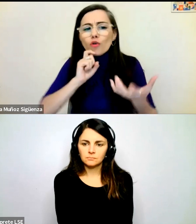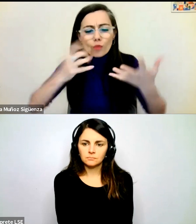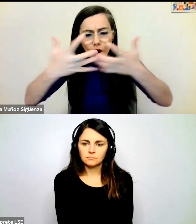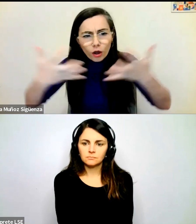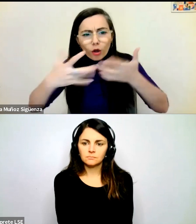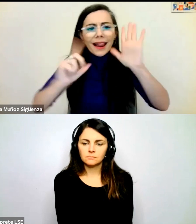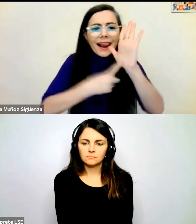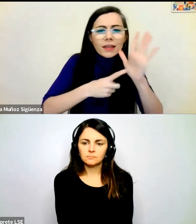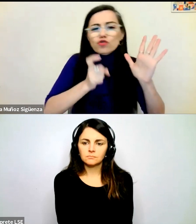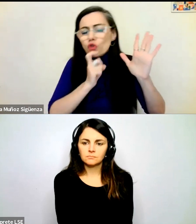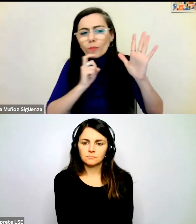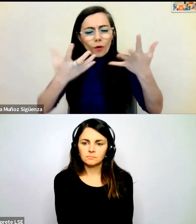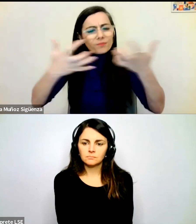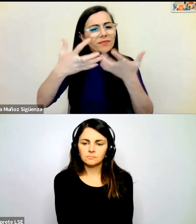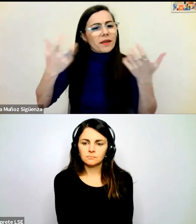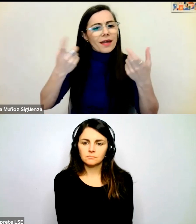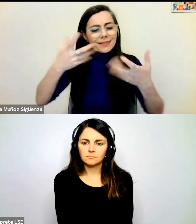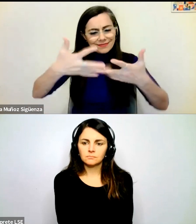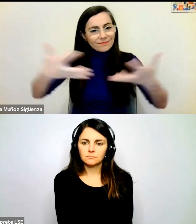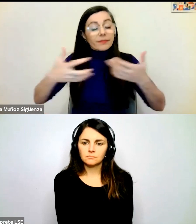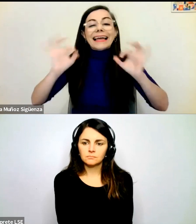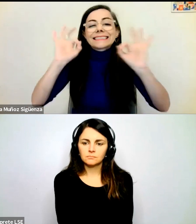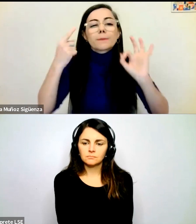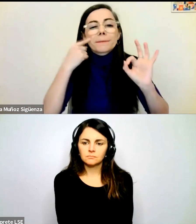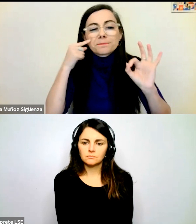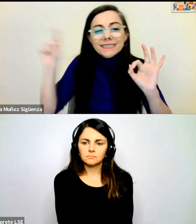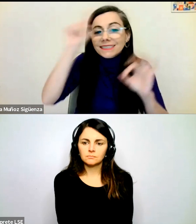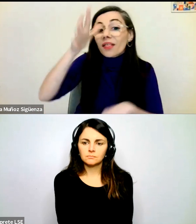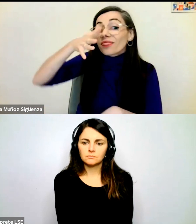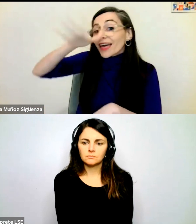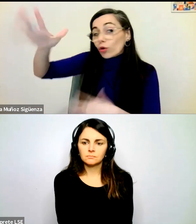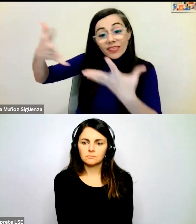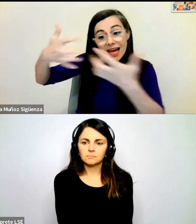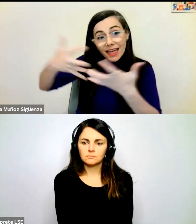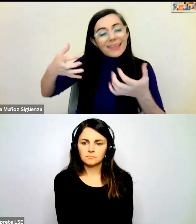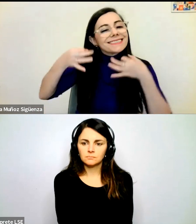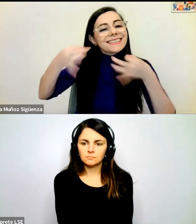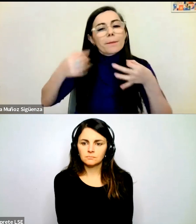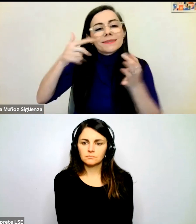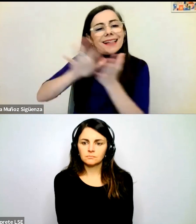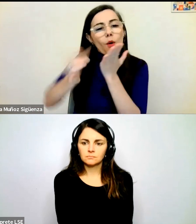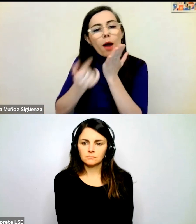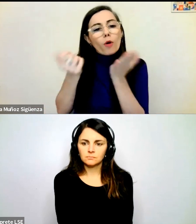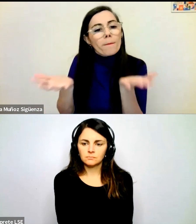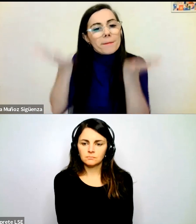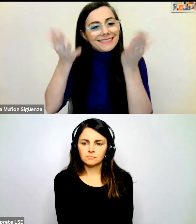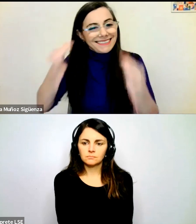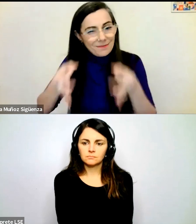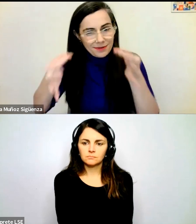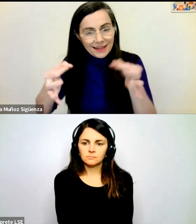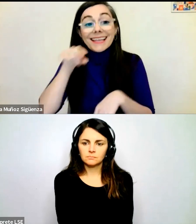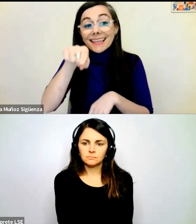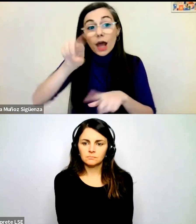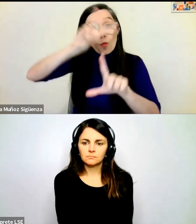que saber cómo hacerlo, cómo redactar esa denuncia. Habitualmente, como sabéis,